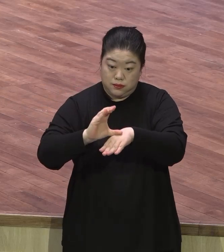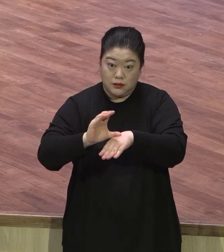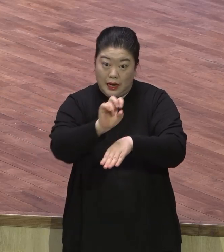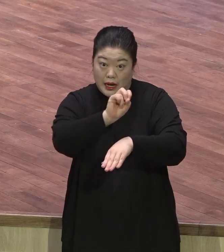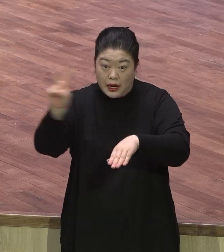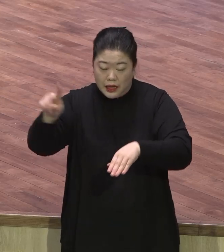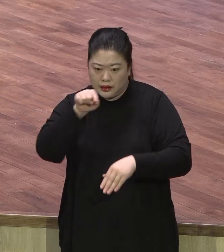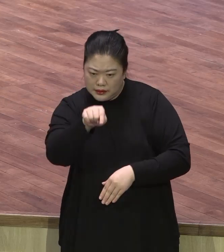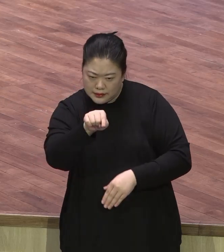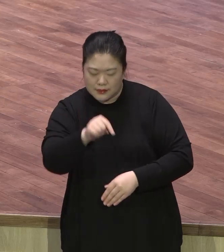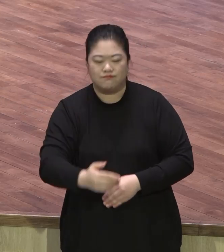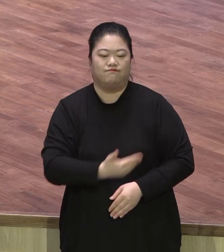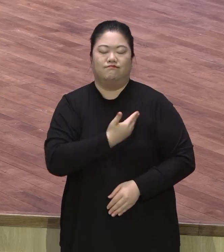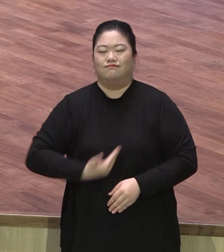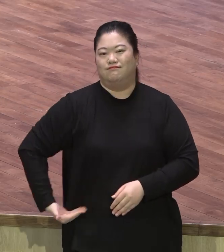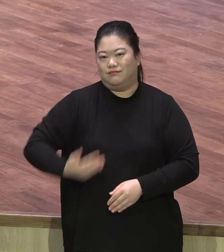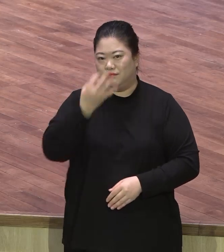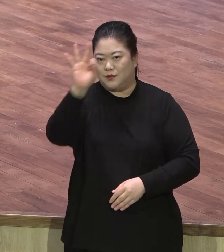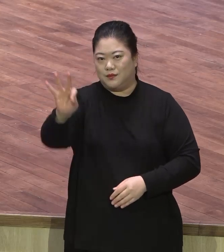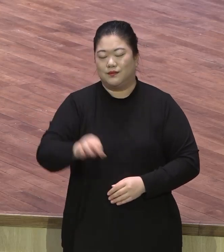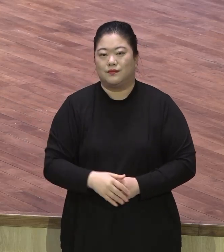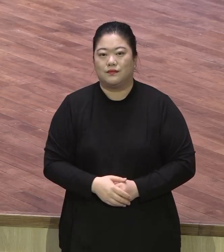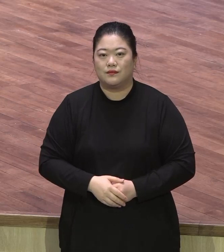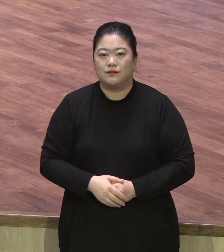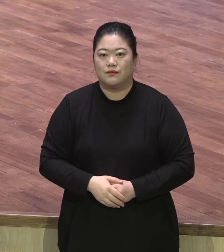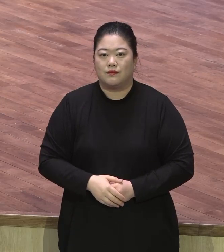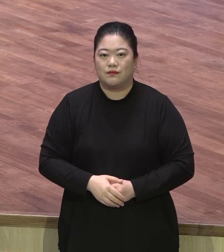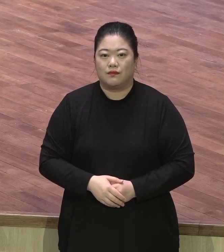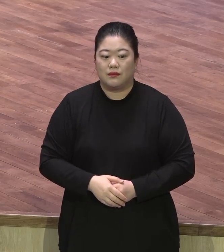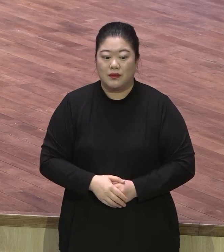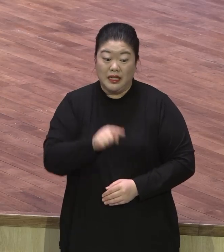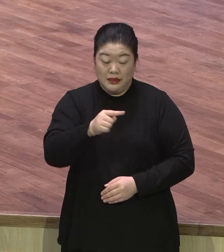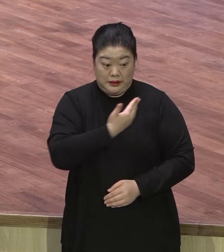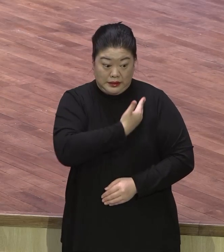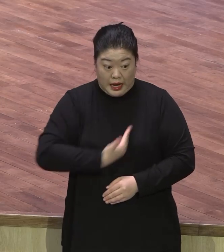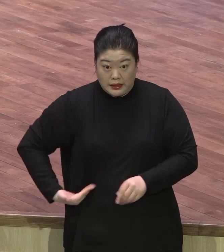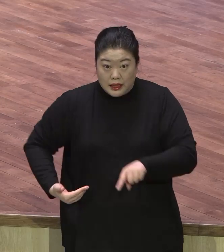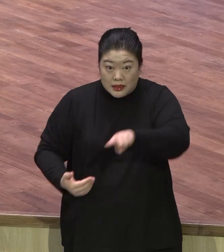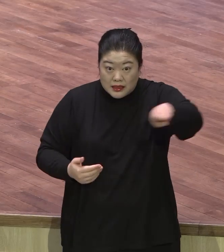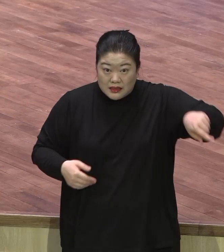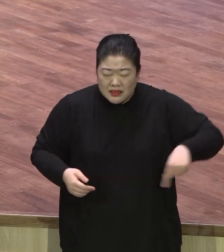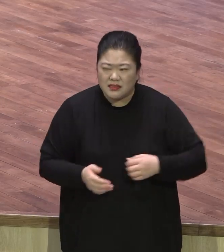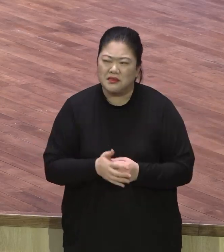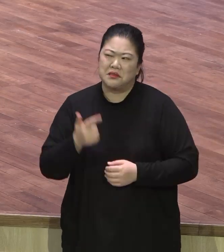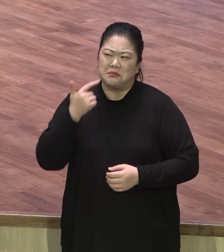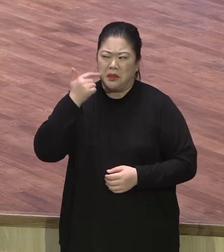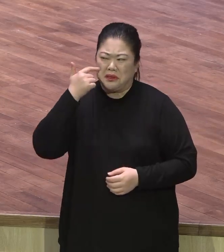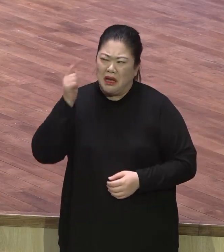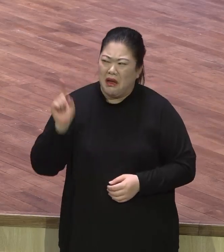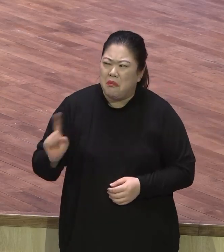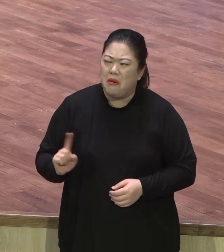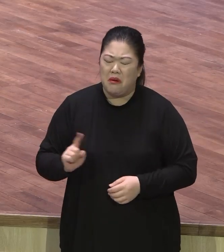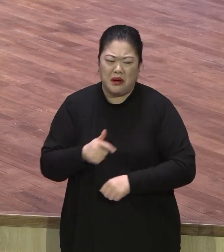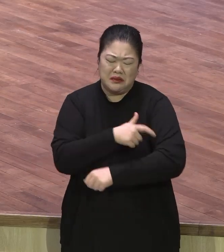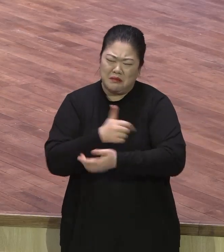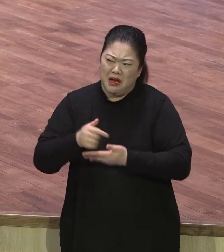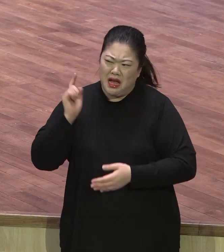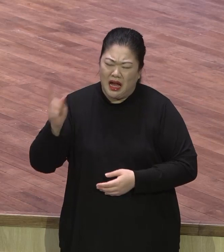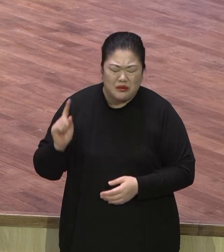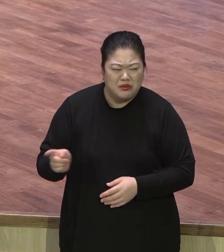제자라고 그래요. 제자 이런 사람은 목사님이 어떻고 장노님이 어떻고 집사님이 어떻고 부장님이 어떻고